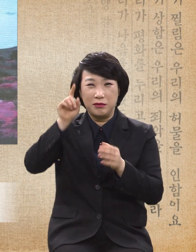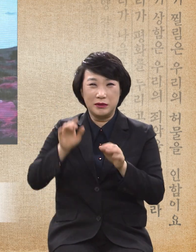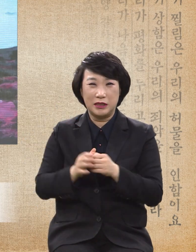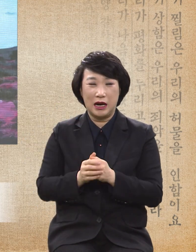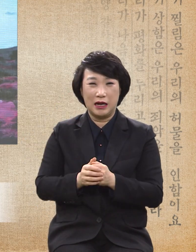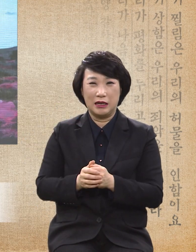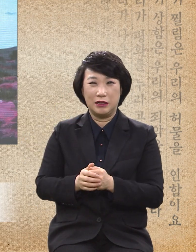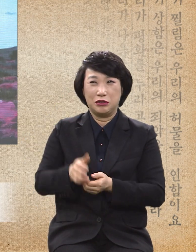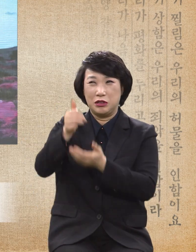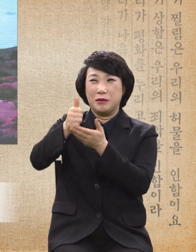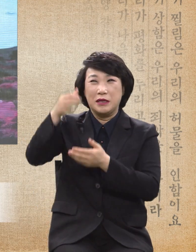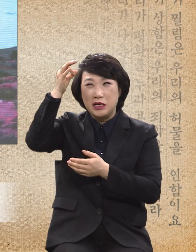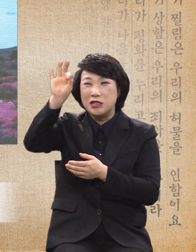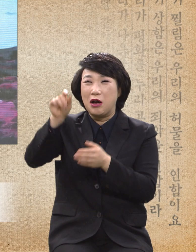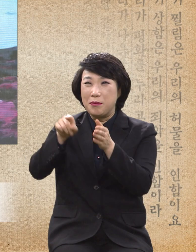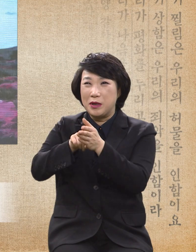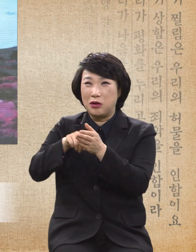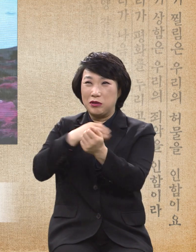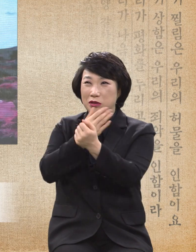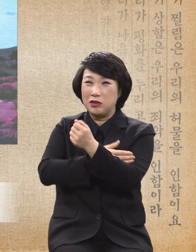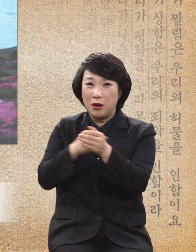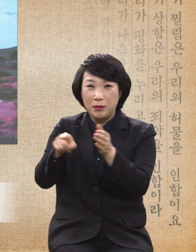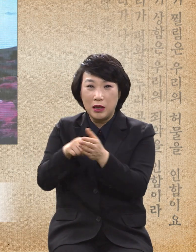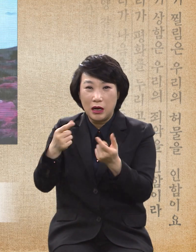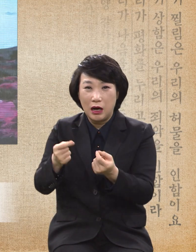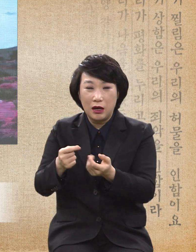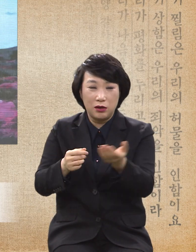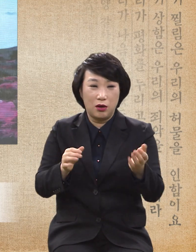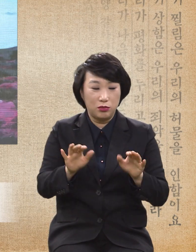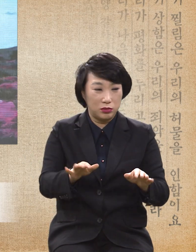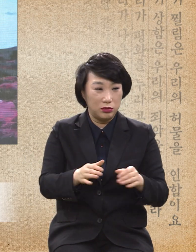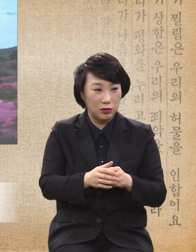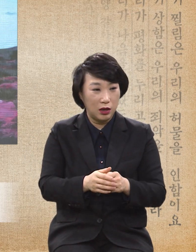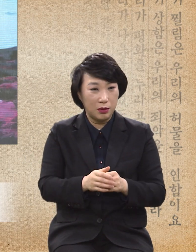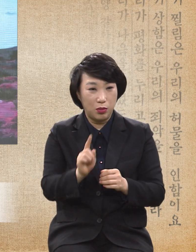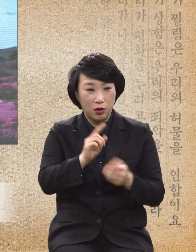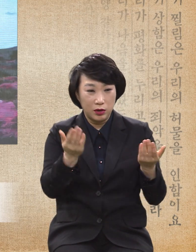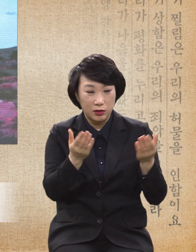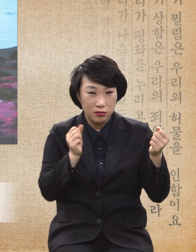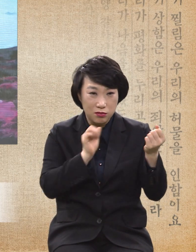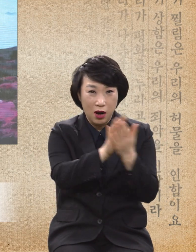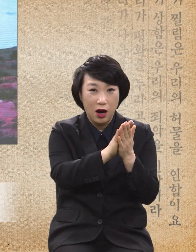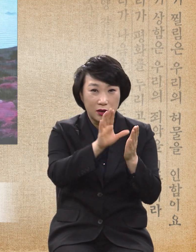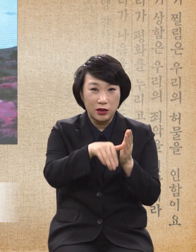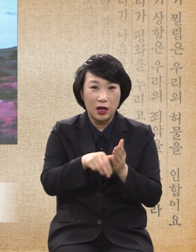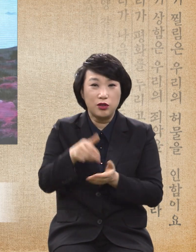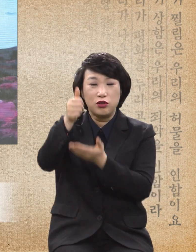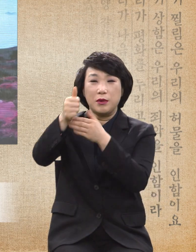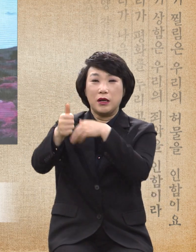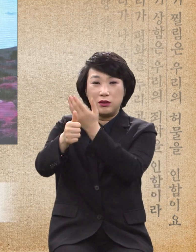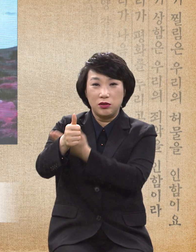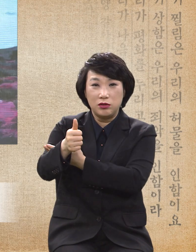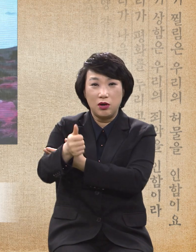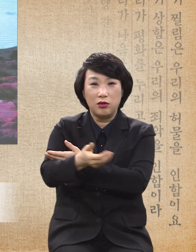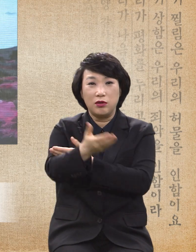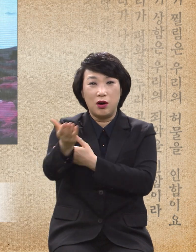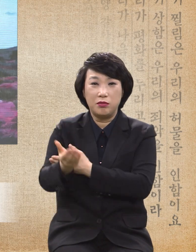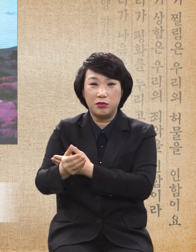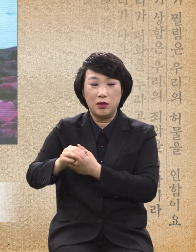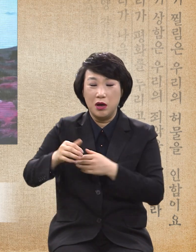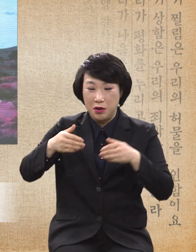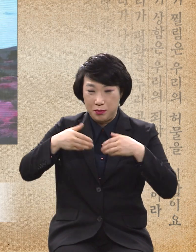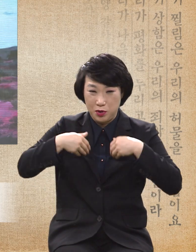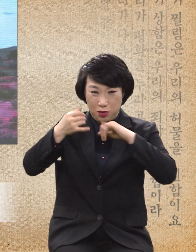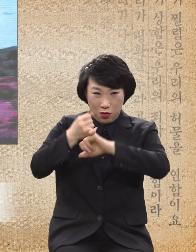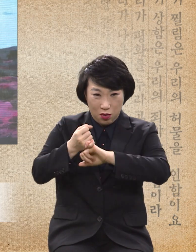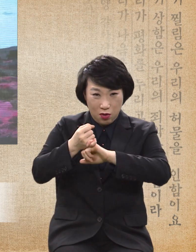절대로 지지하고 믿고 능력을 믿는 것 같으나 실상은 주님의 절대적 능력을 꼭